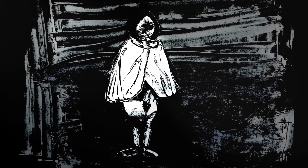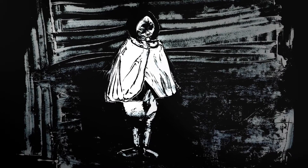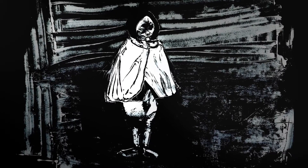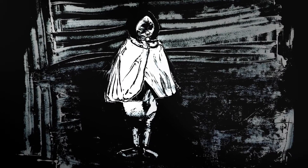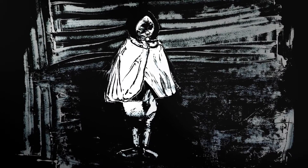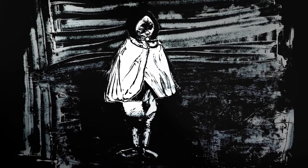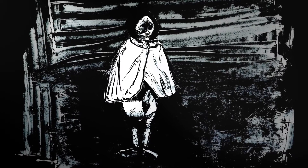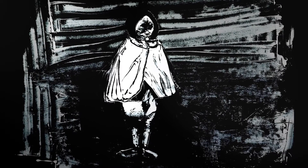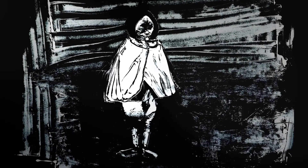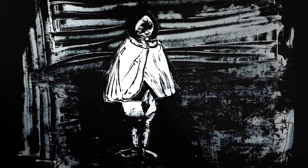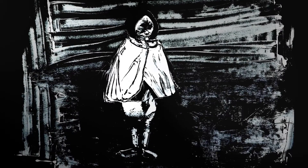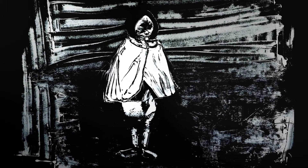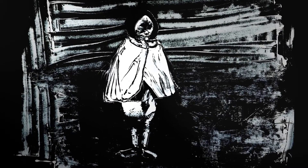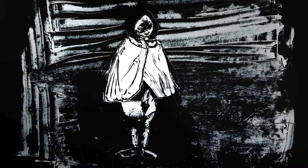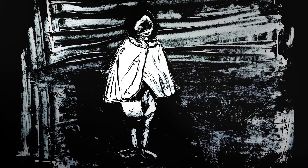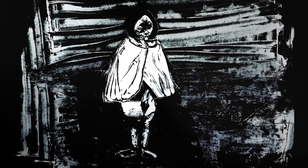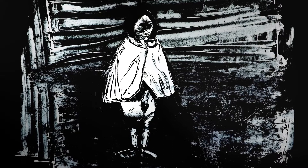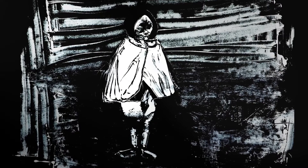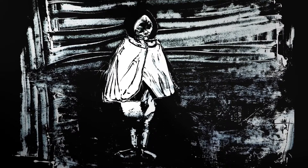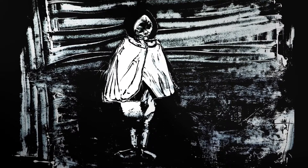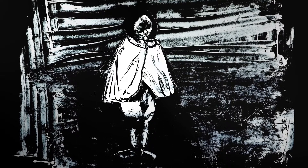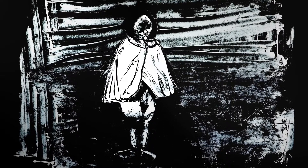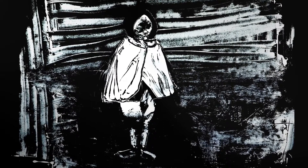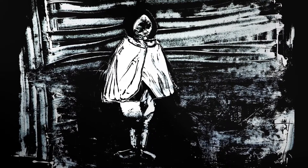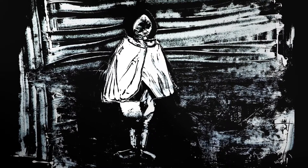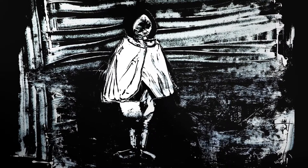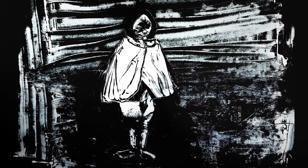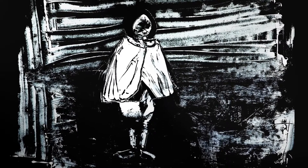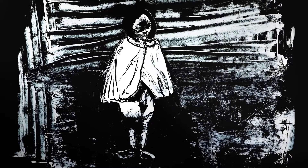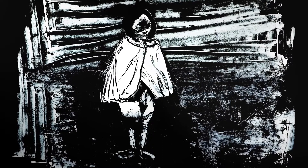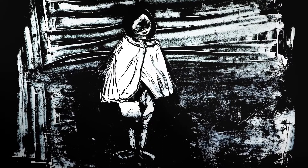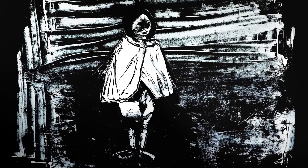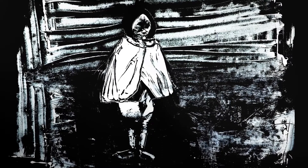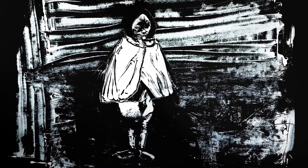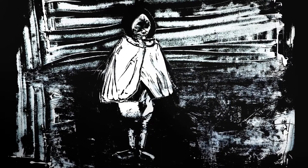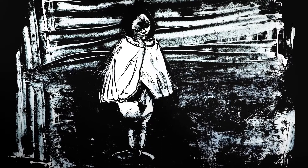à treva, uma menina de cabelos negros, coberta por uma curta capa de chuva.